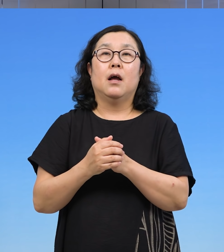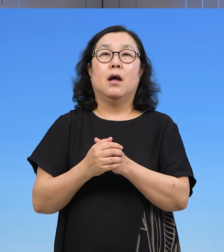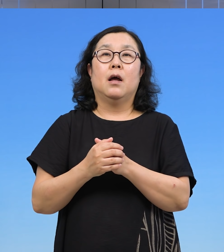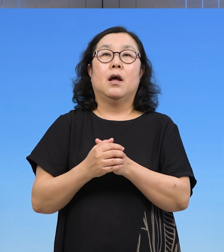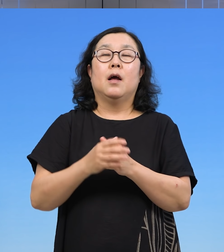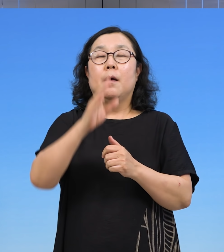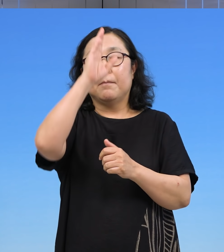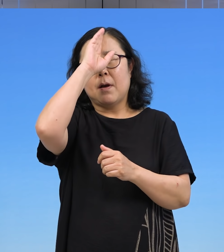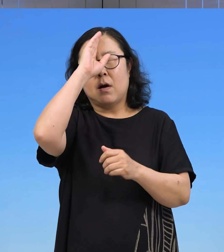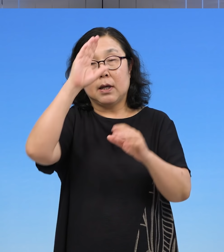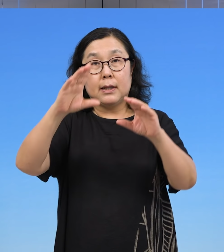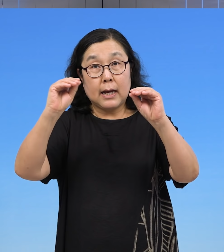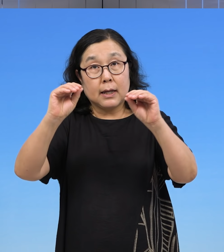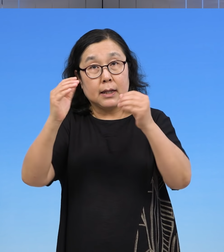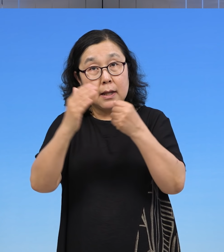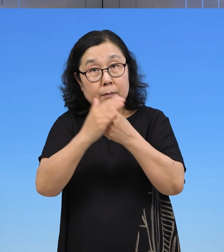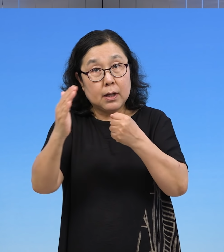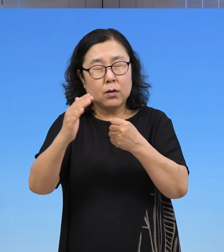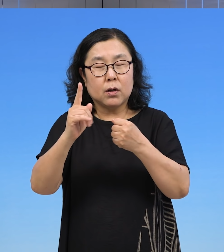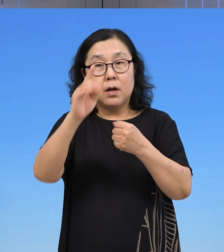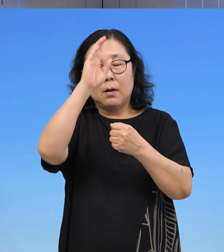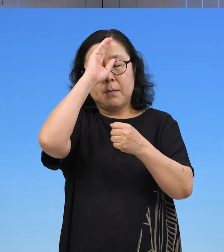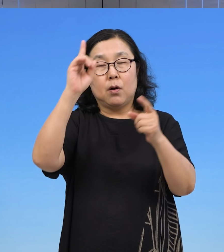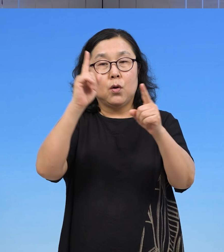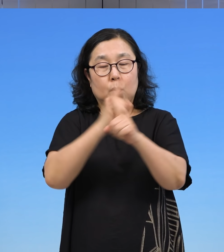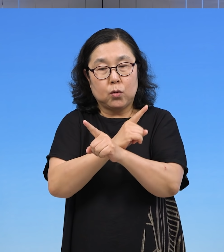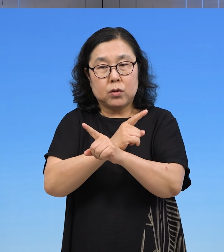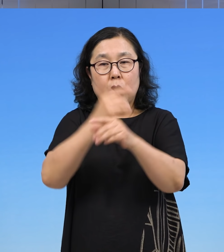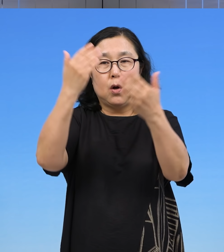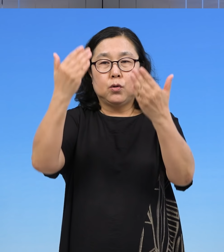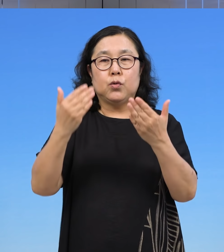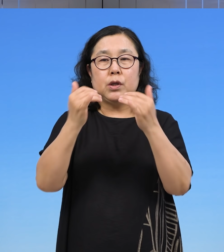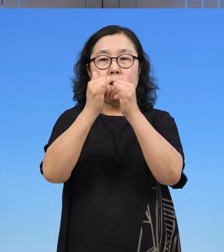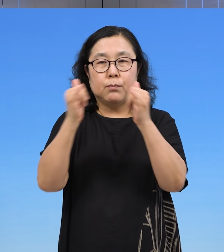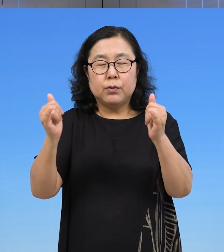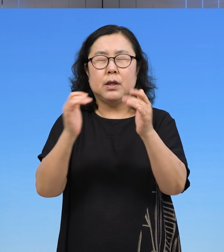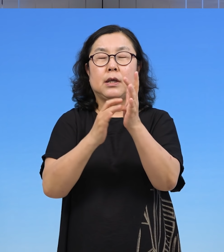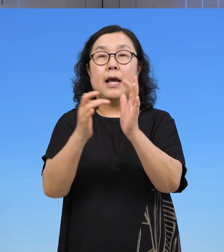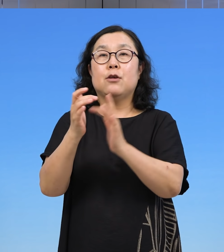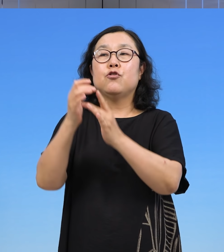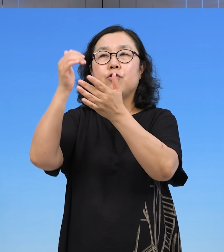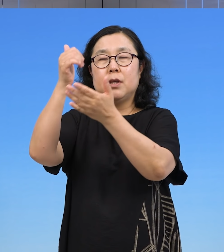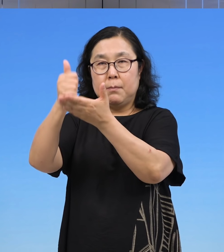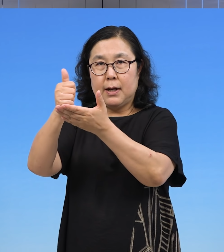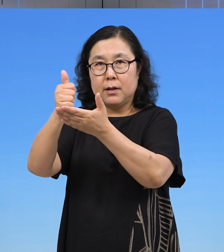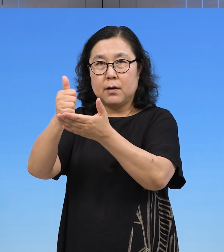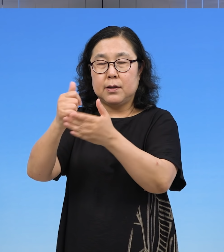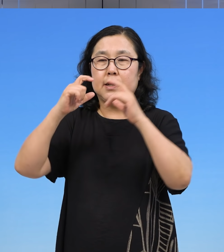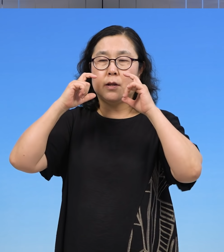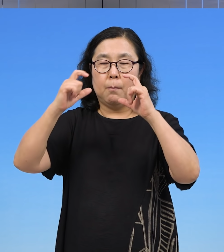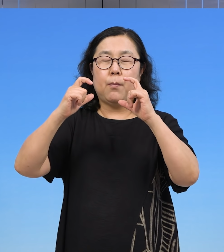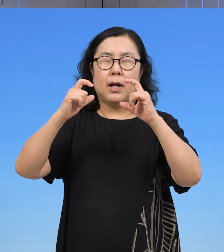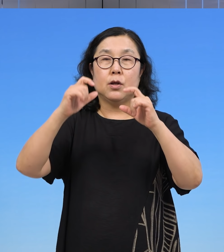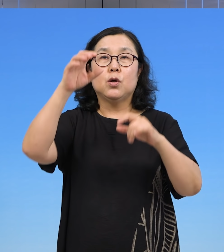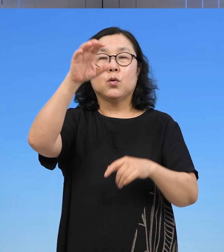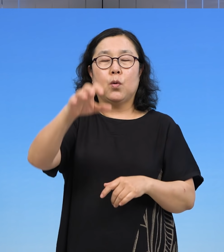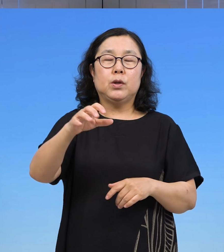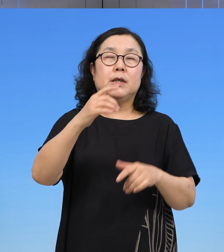병이 났어가 아니라 그 병을 고쳐주신 분이 예수 그리스도시라는 걸 선포하는 데가 교회예요